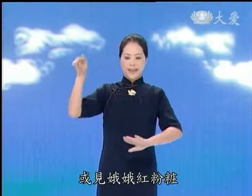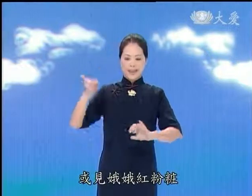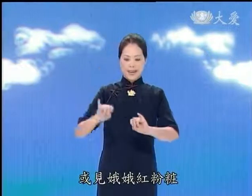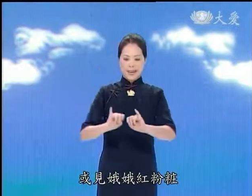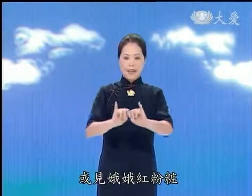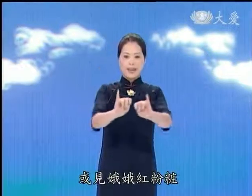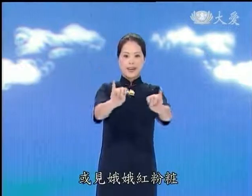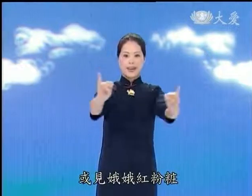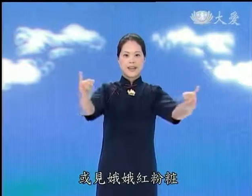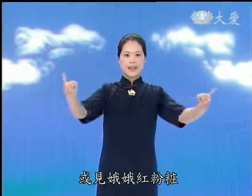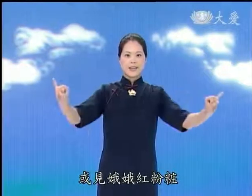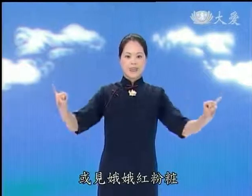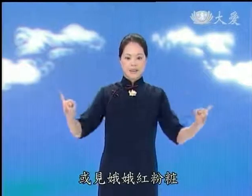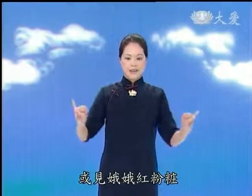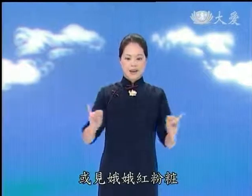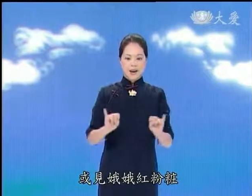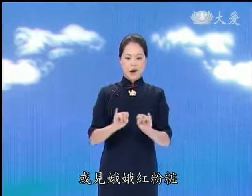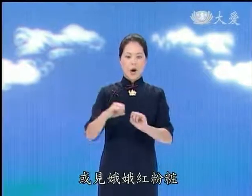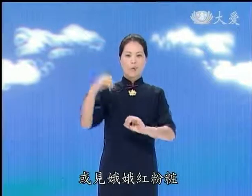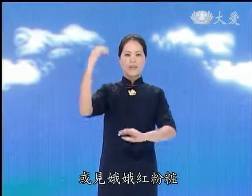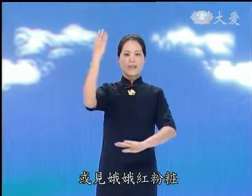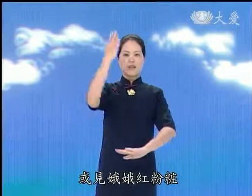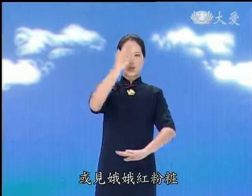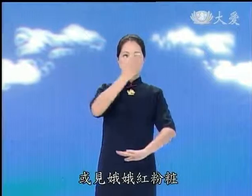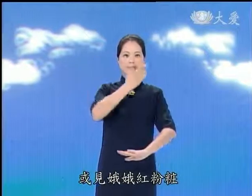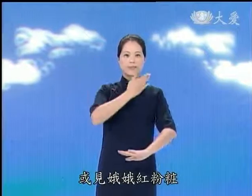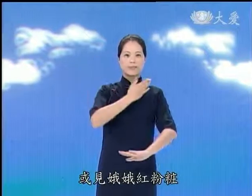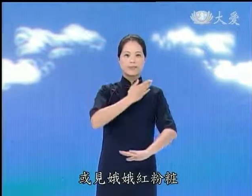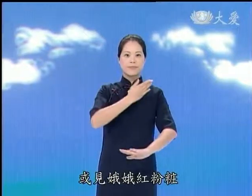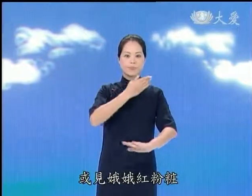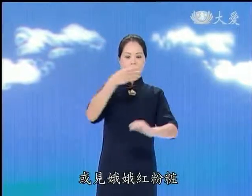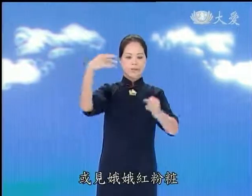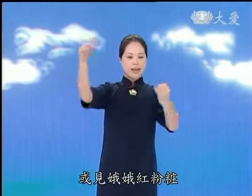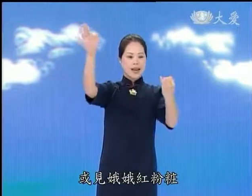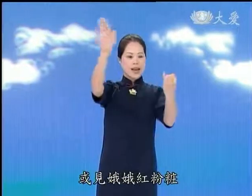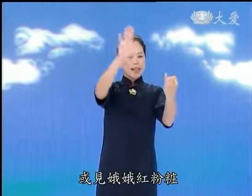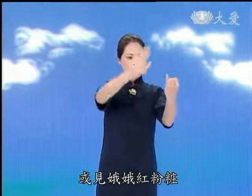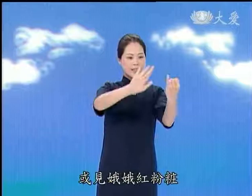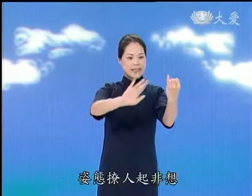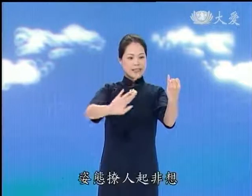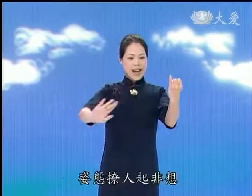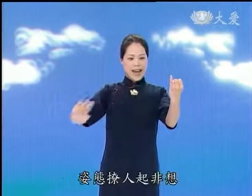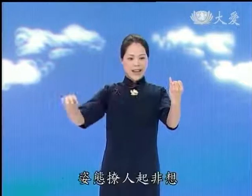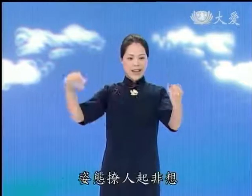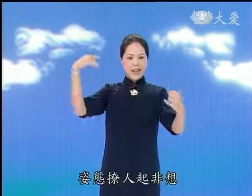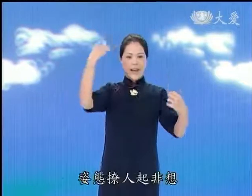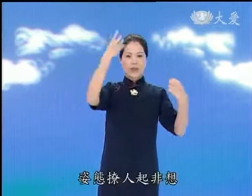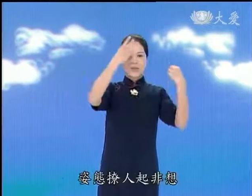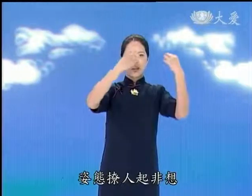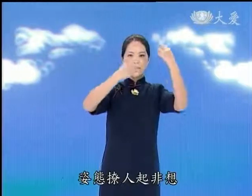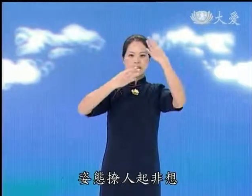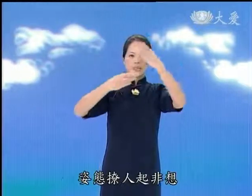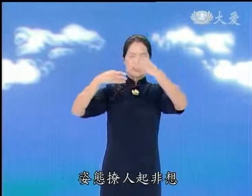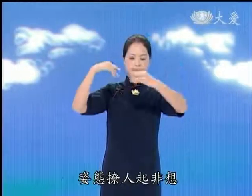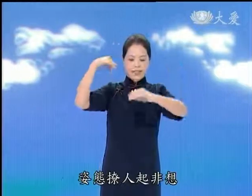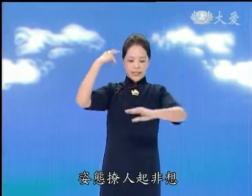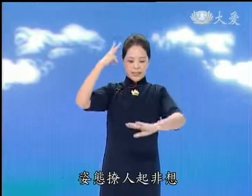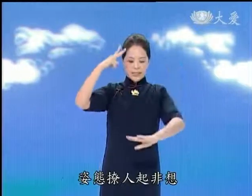见鹅鹅红粉妆，姿态撩人起